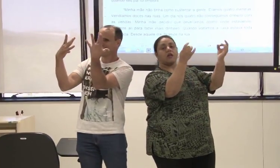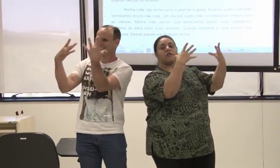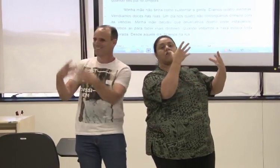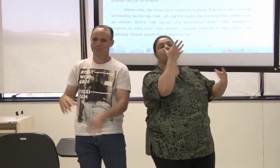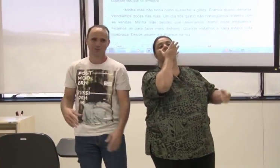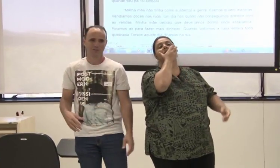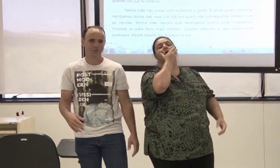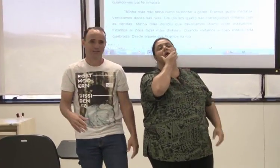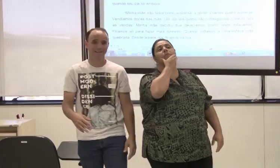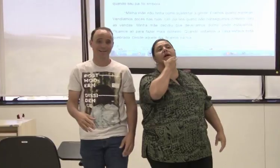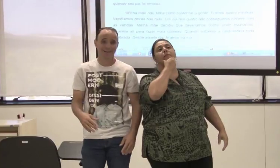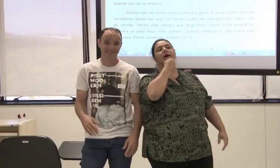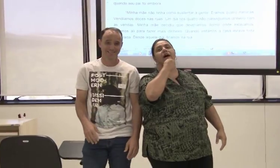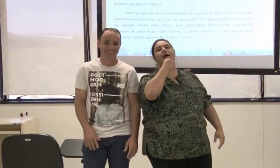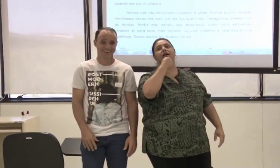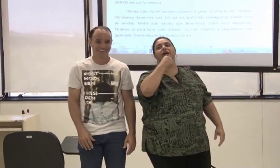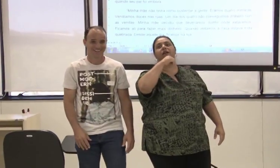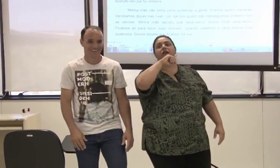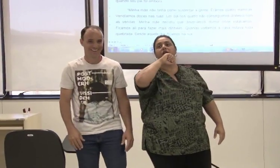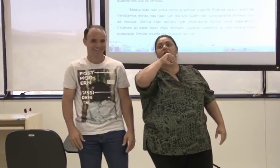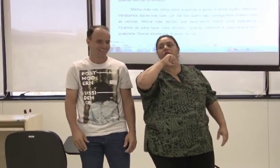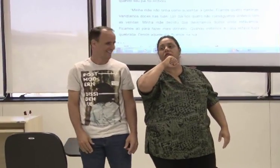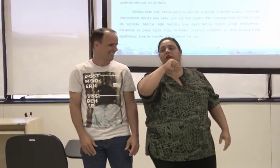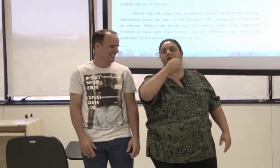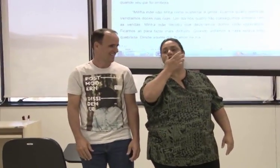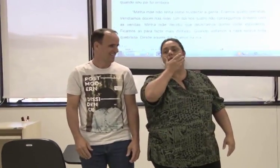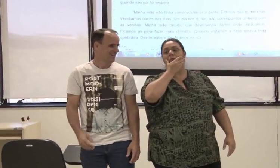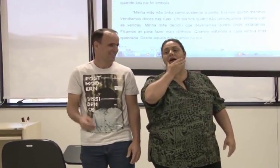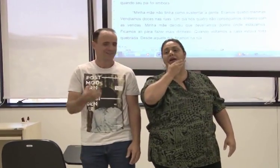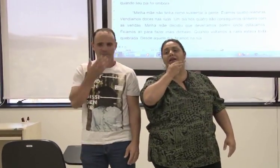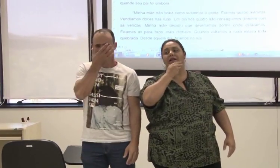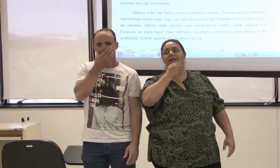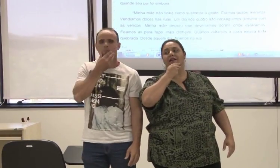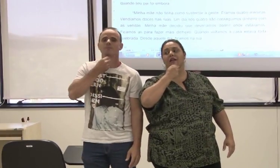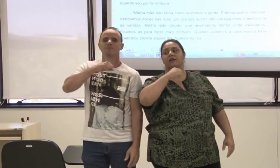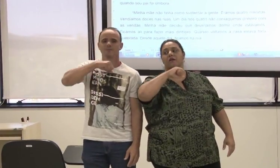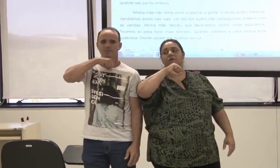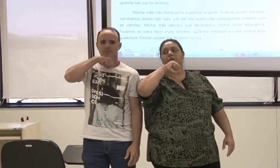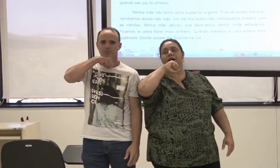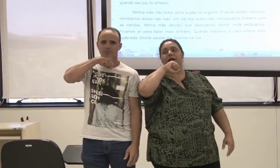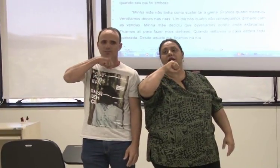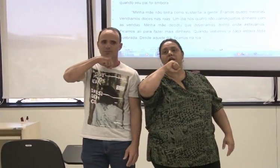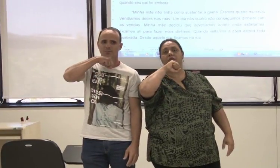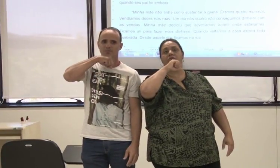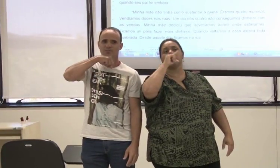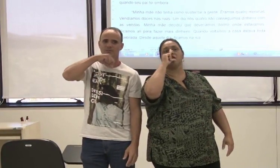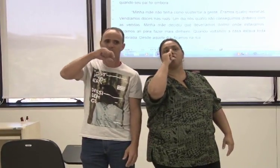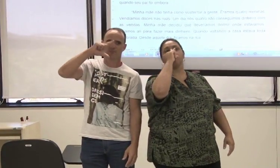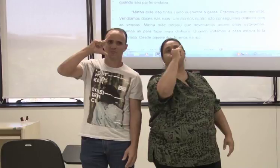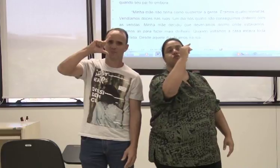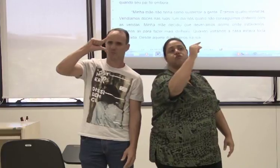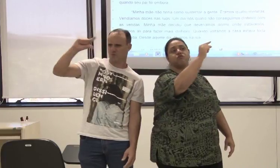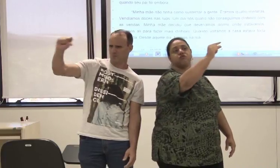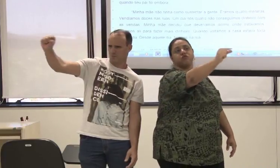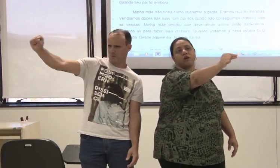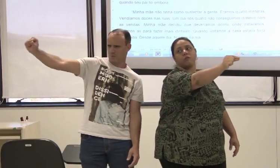Então vamos lá. Papai. Vem aqui o papai. Papai foi